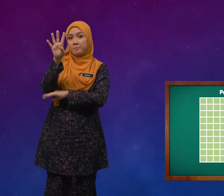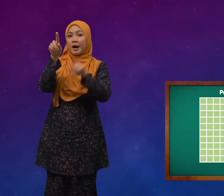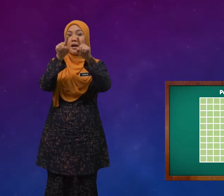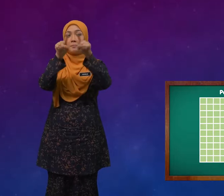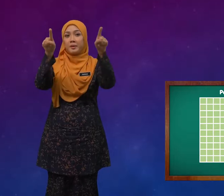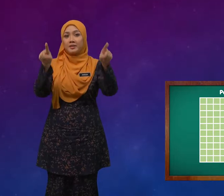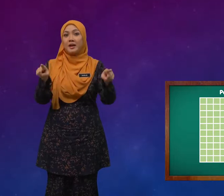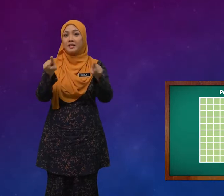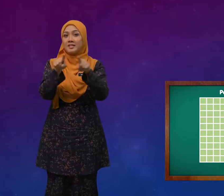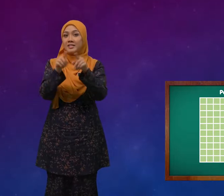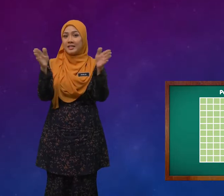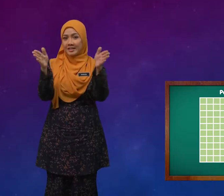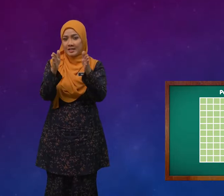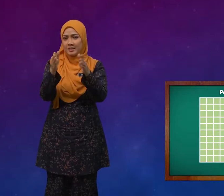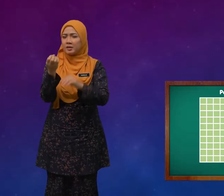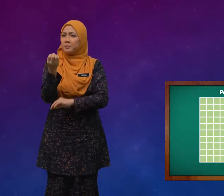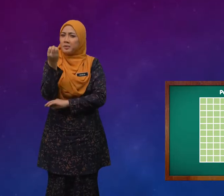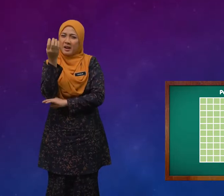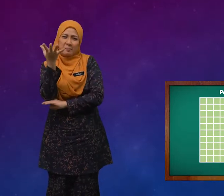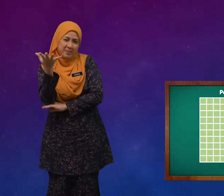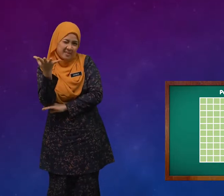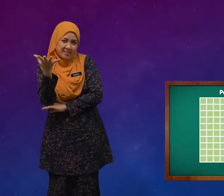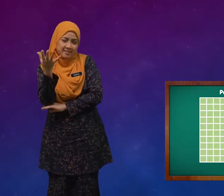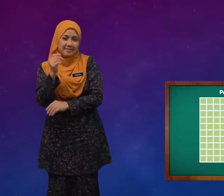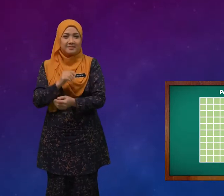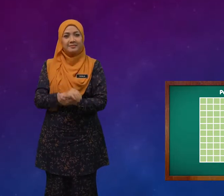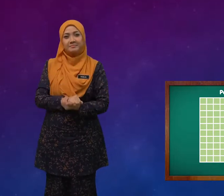4 petak kecil. Berapa?